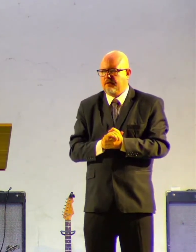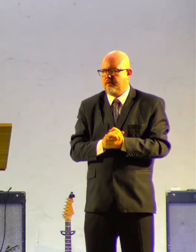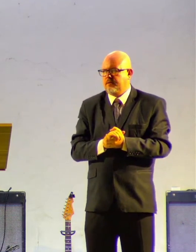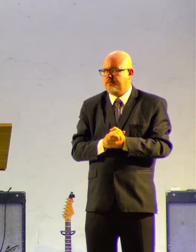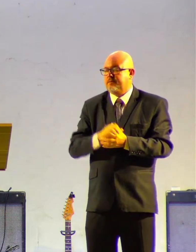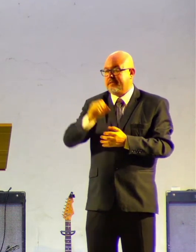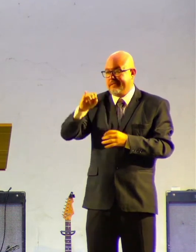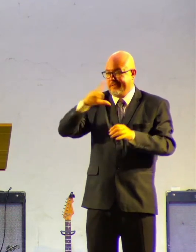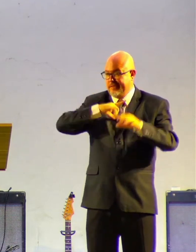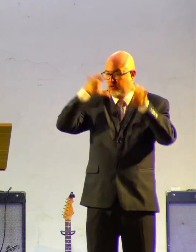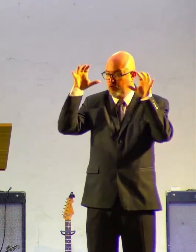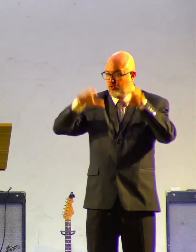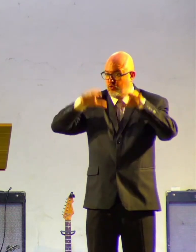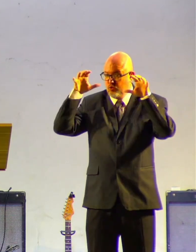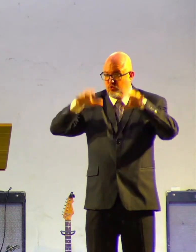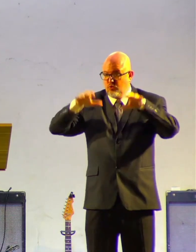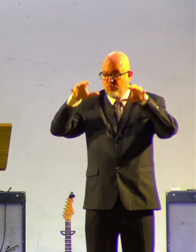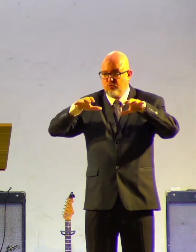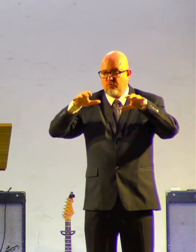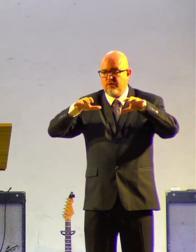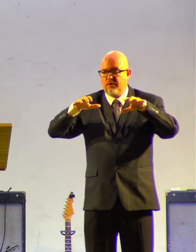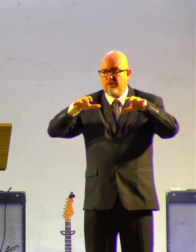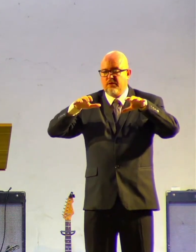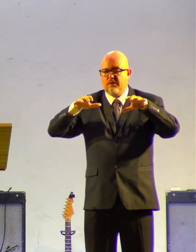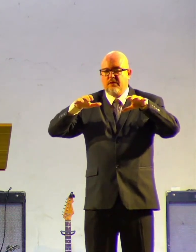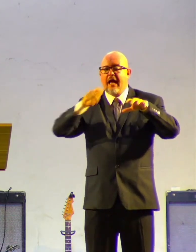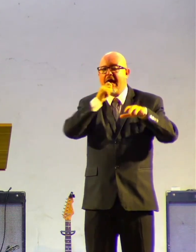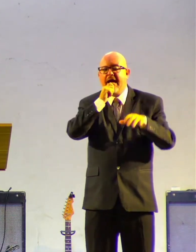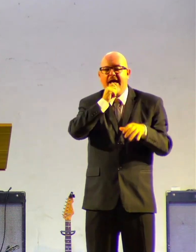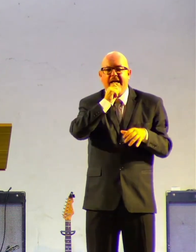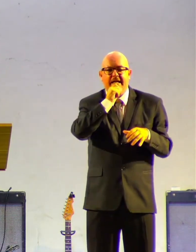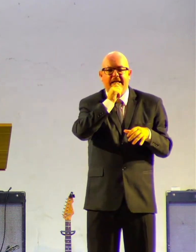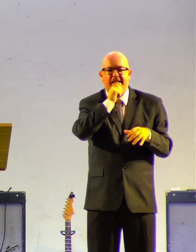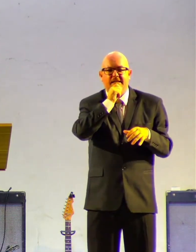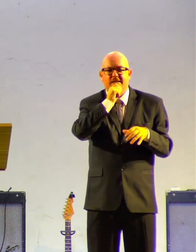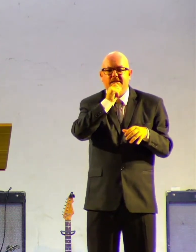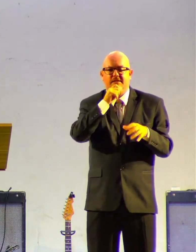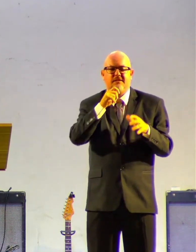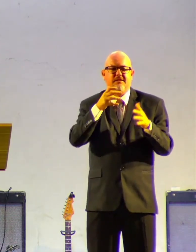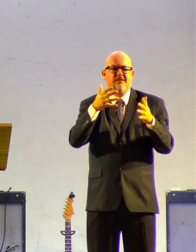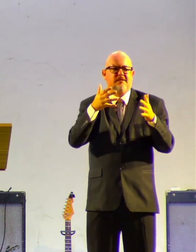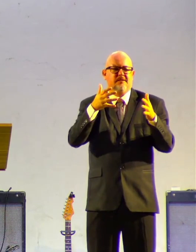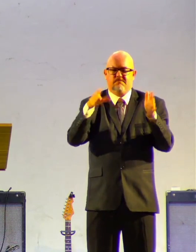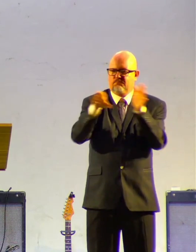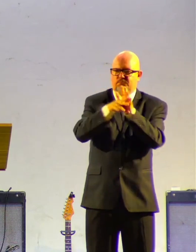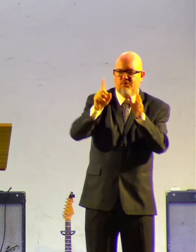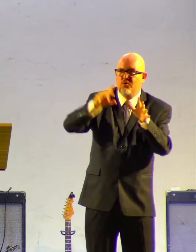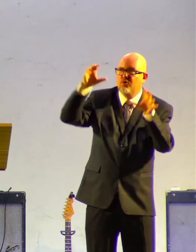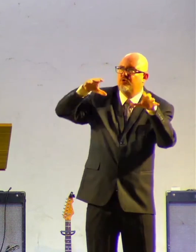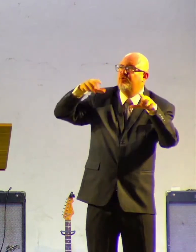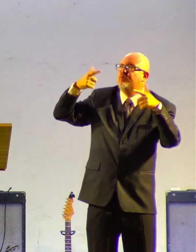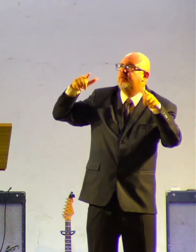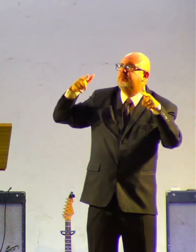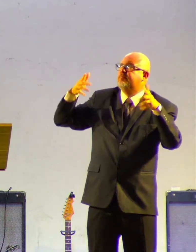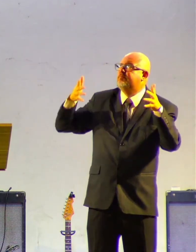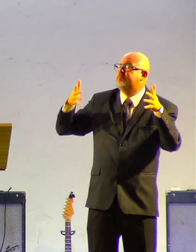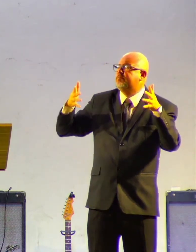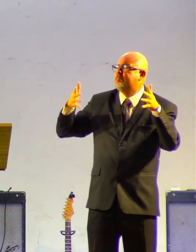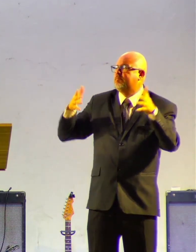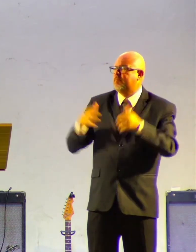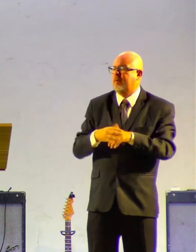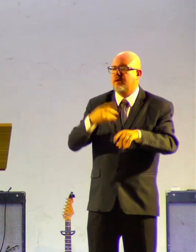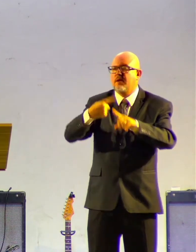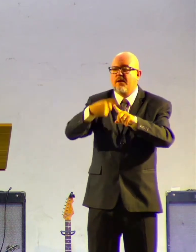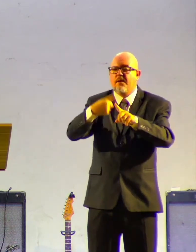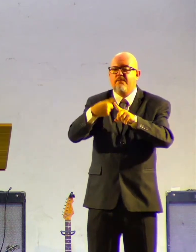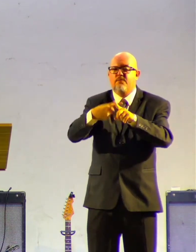é que se as chuvas do avivamento ainda não chegaram, se as torrentes ainda não caíram,